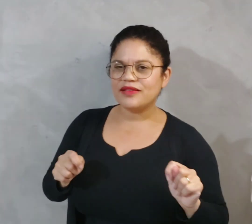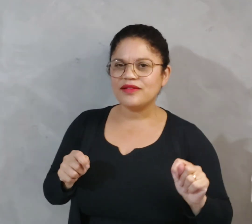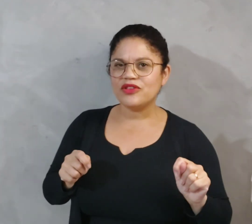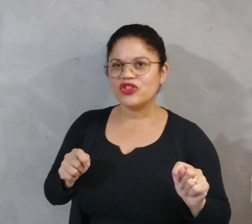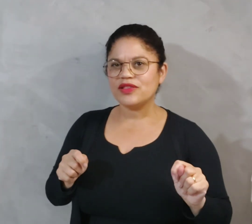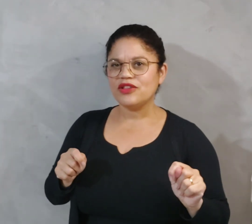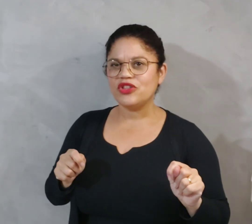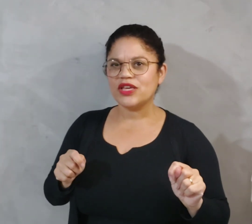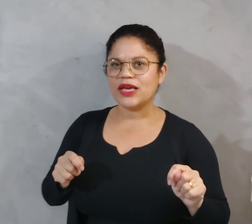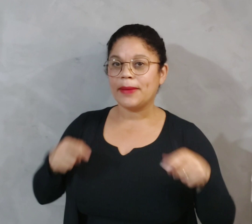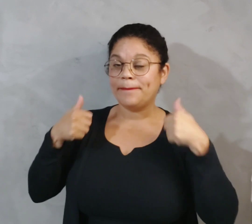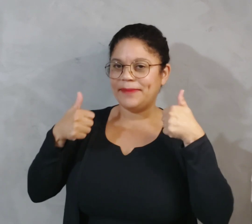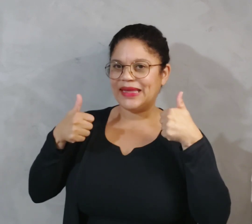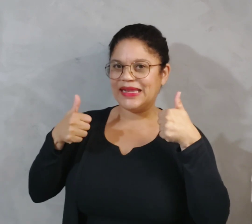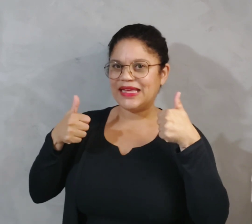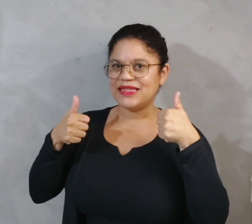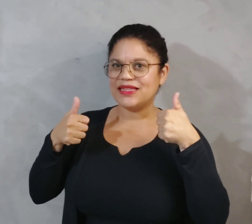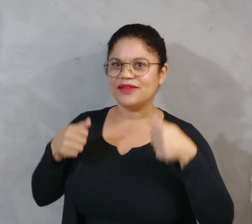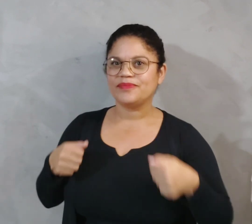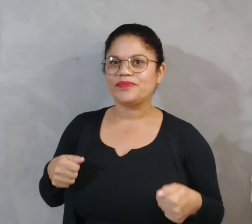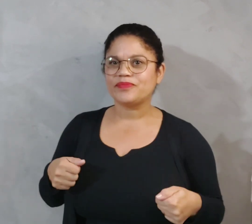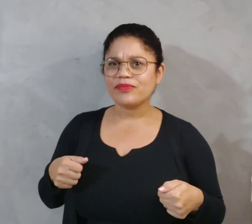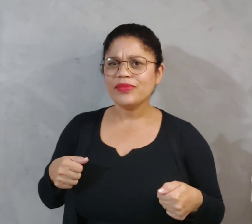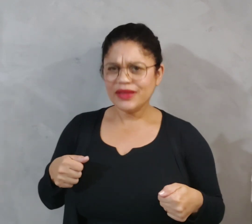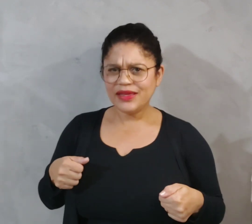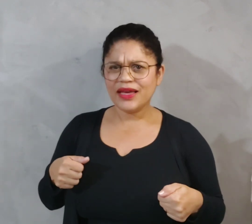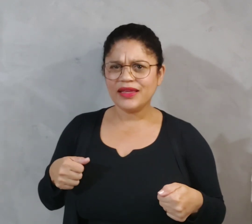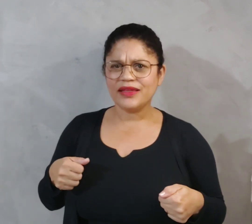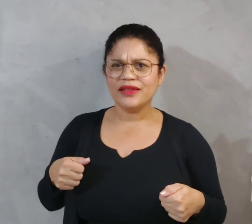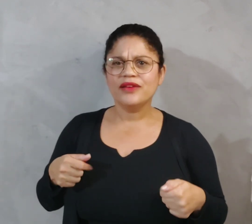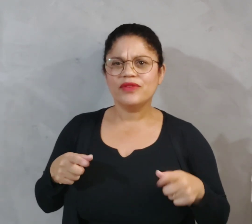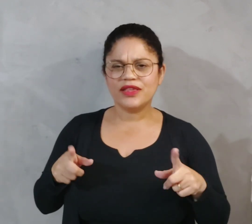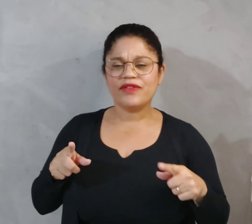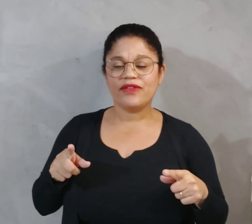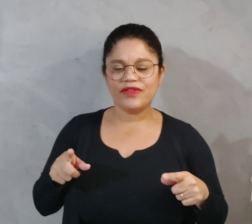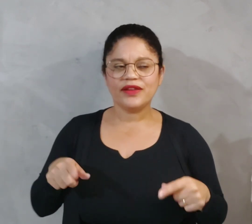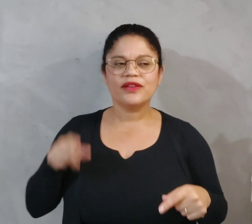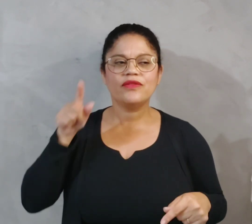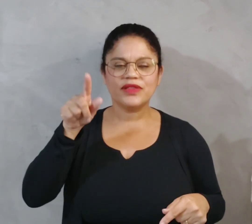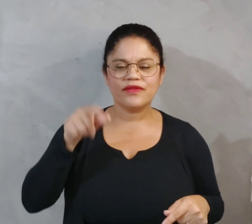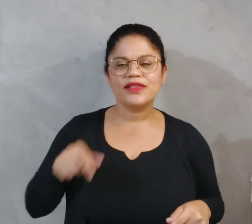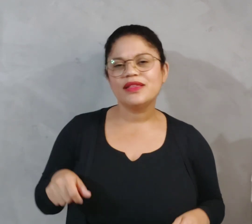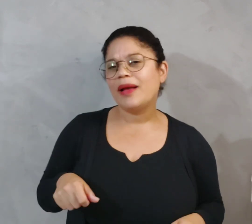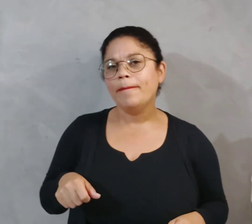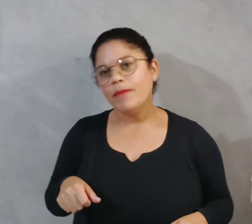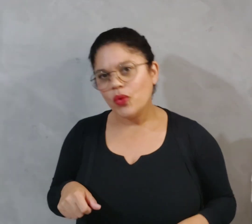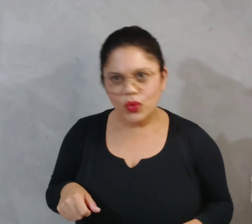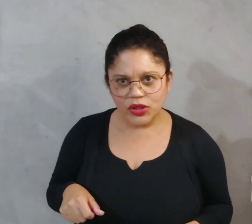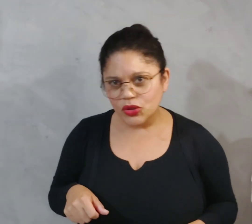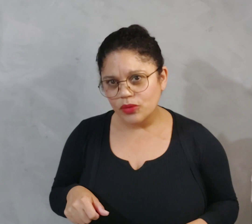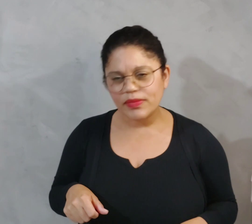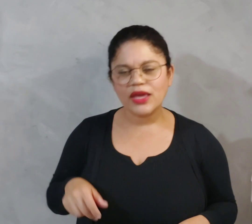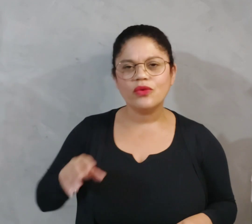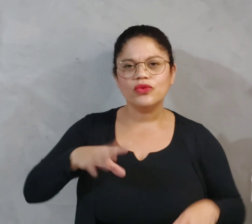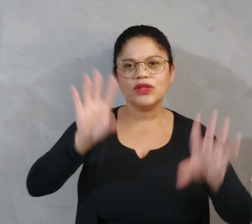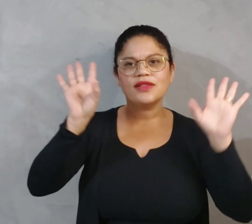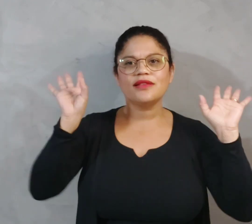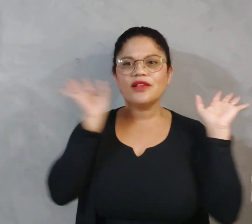Exercite essa dica, beleza? E aí, você vai ver que você vai se dar muito bem com todas essas